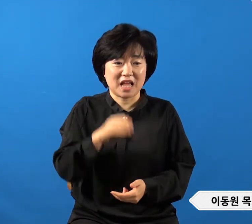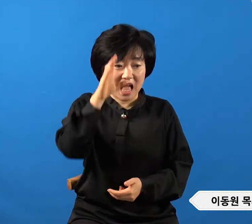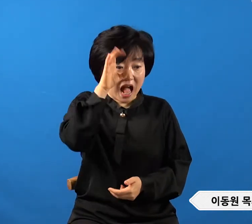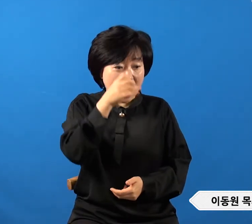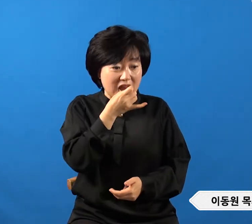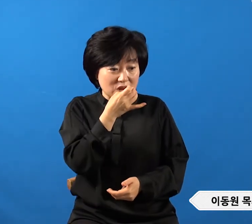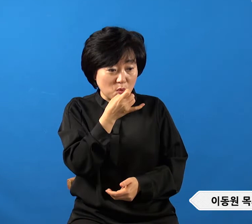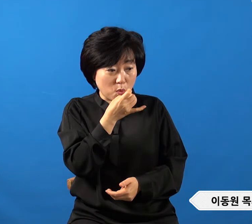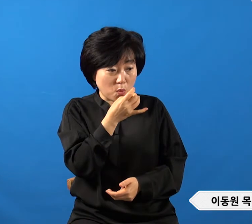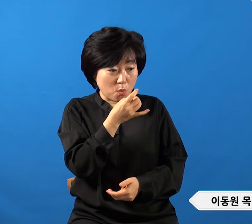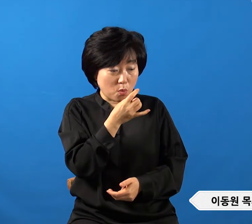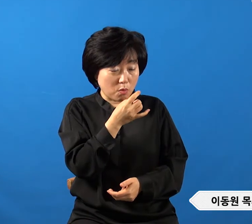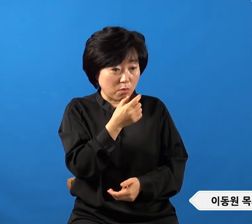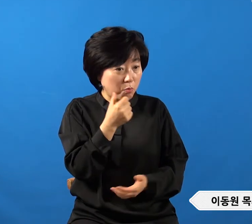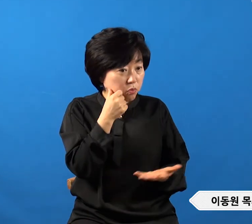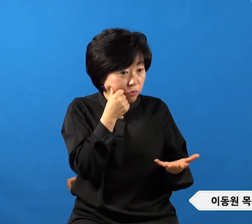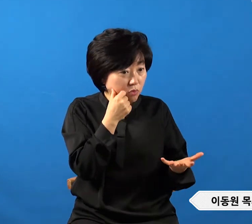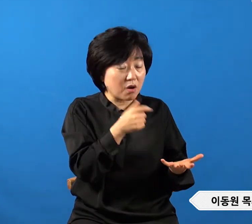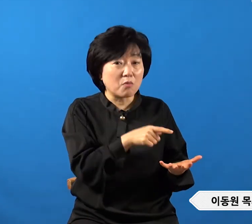알곡 못 되면 뭐가 되는 거예요?